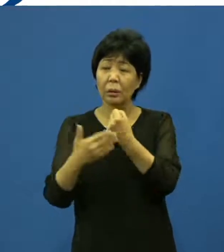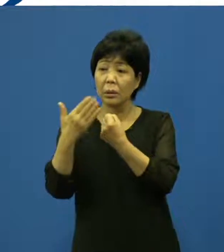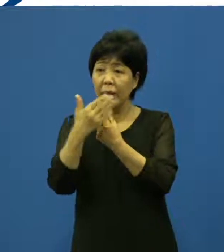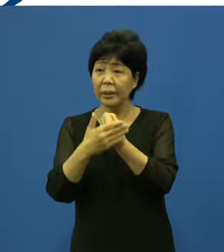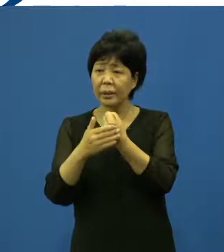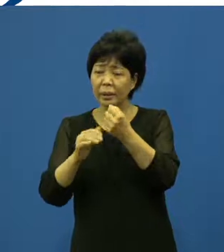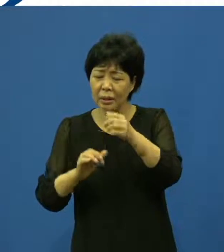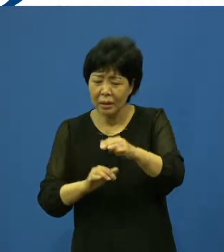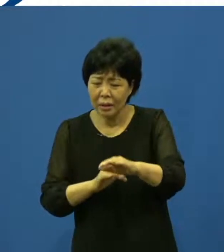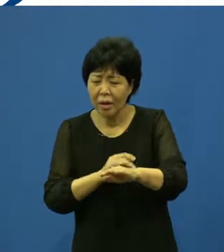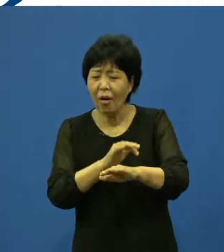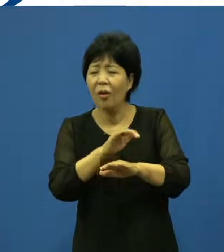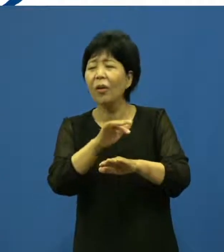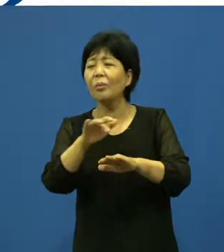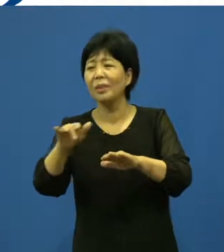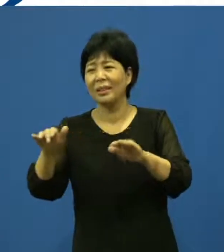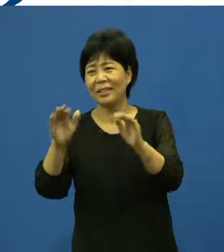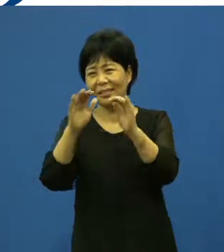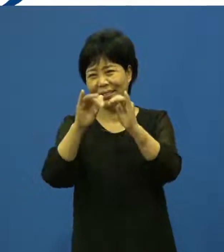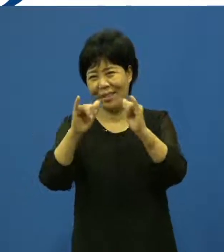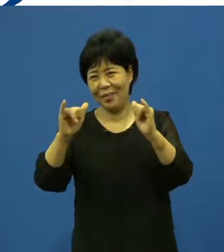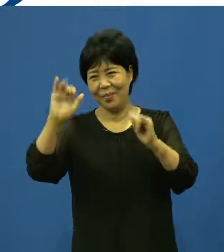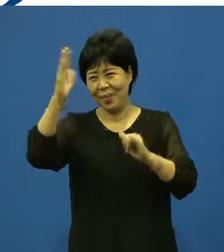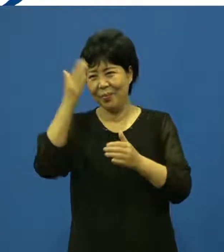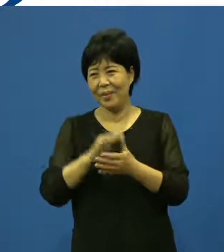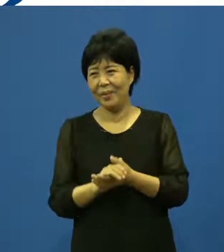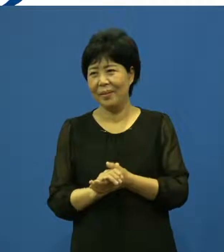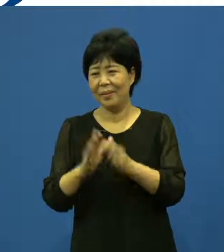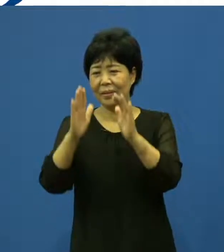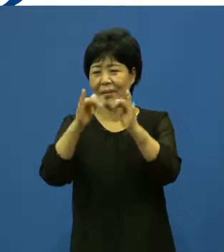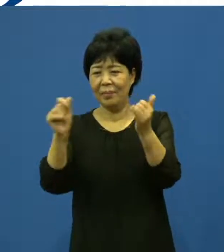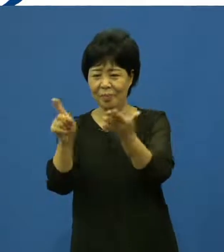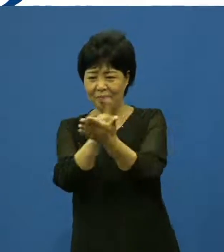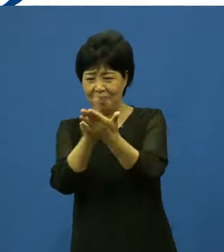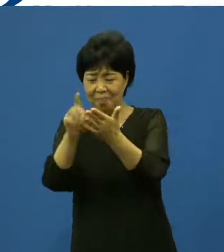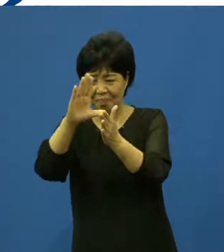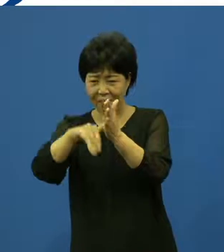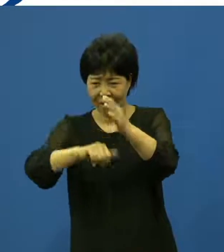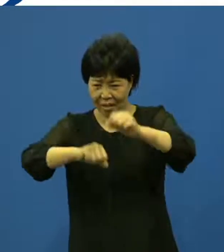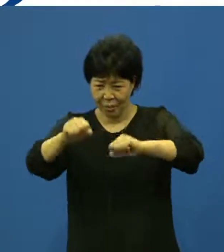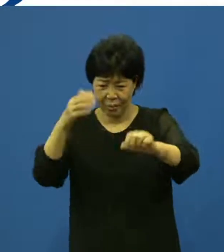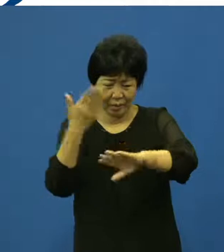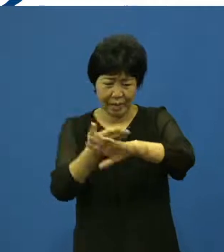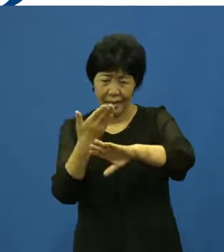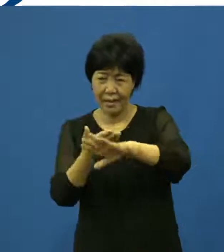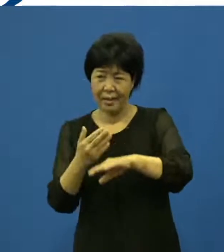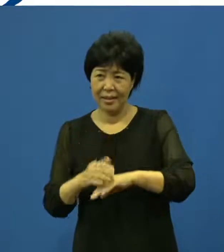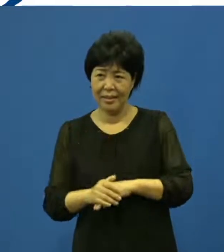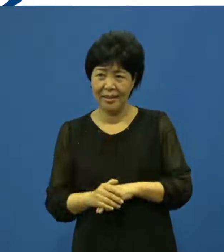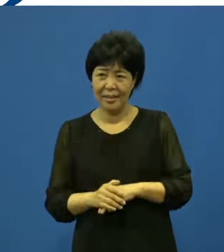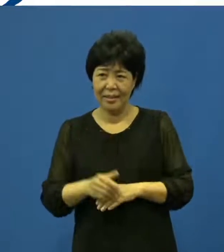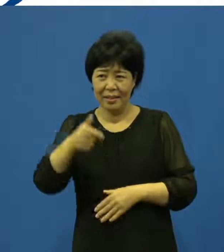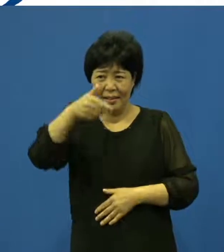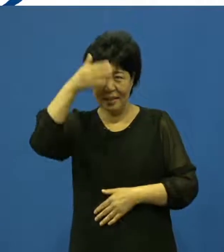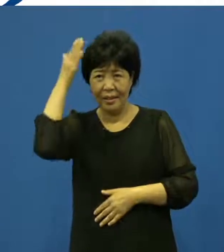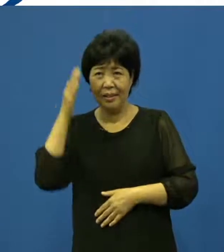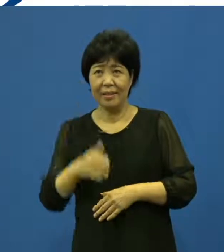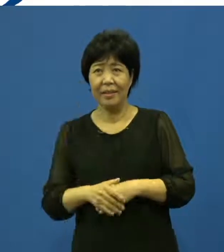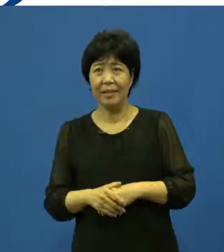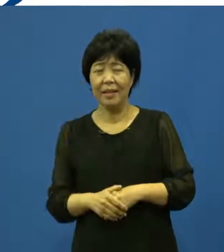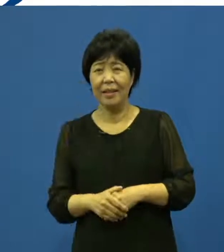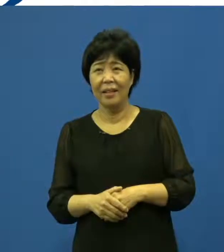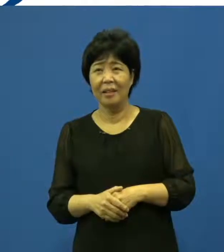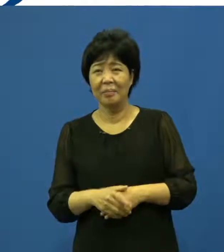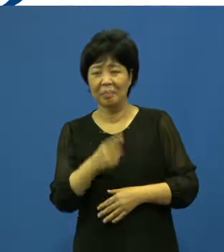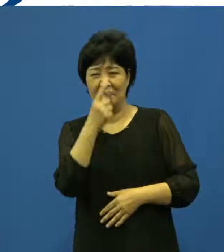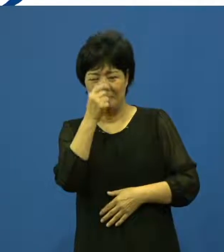살아갑니다. 사람들을 대하는 태도도 달라지는 거예요. 옛날에는 야박하게 됐는데 내가 말할 수